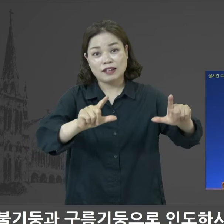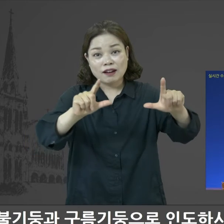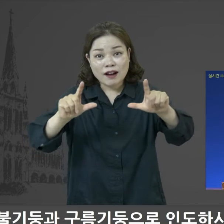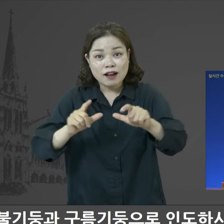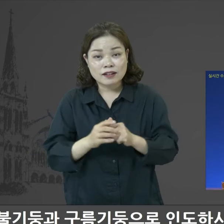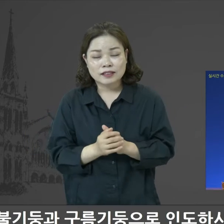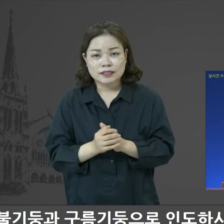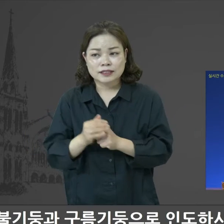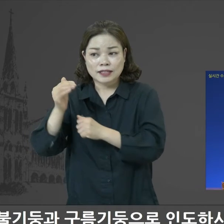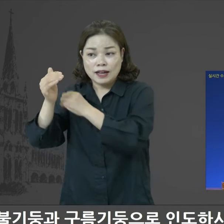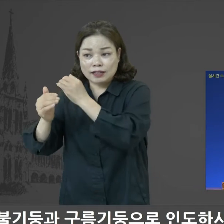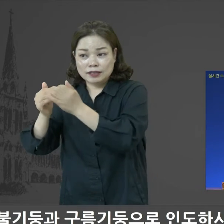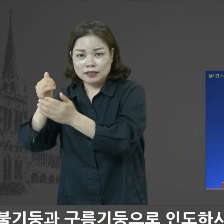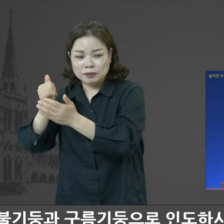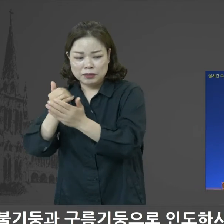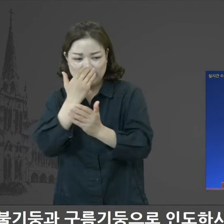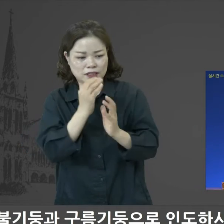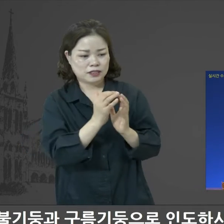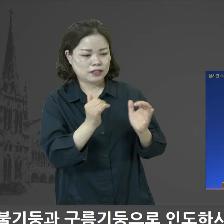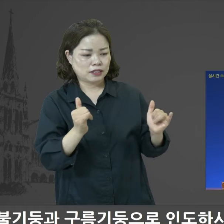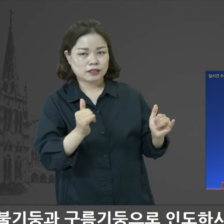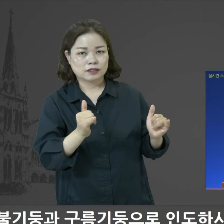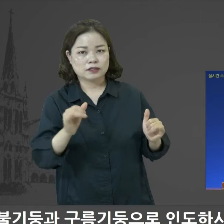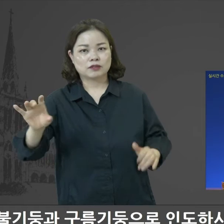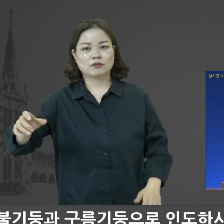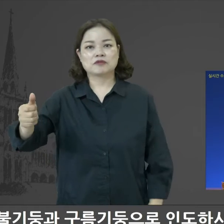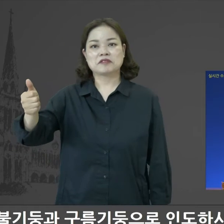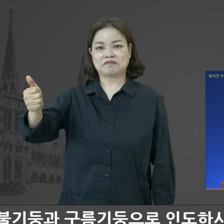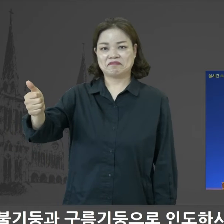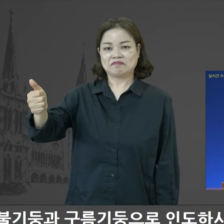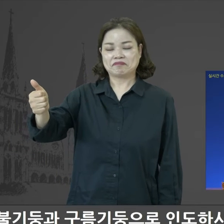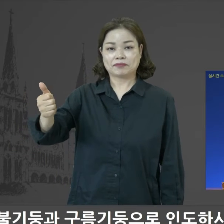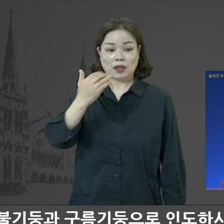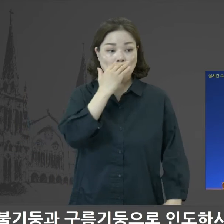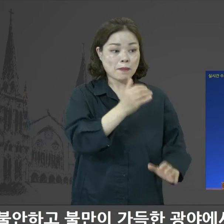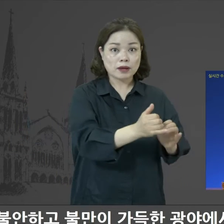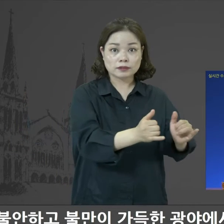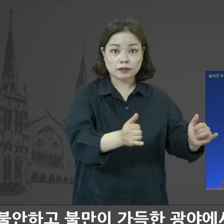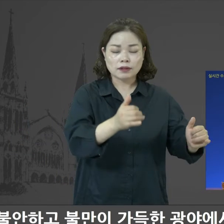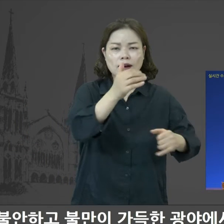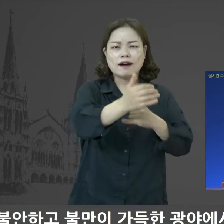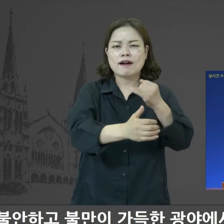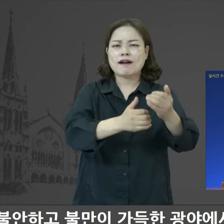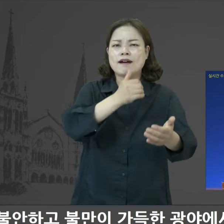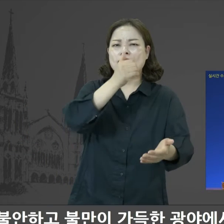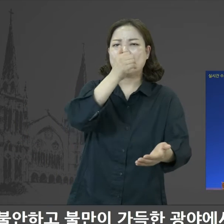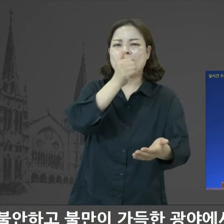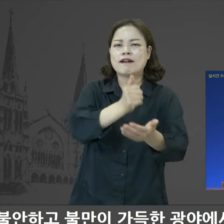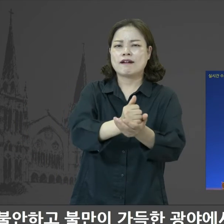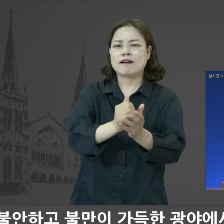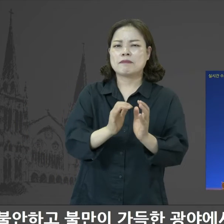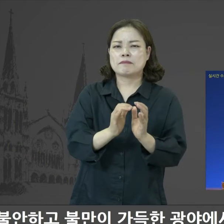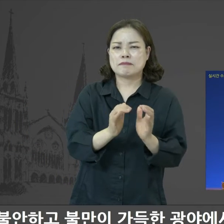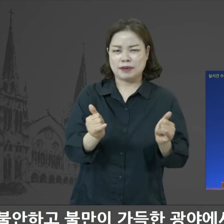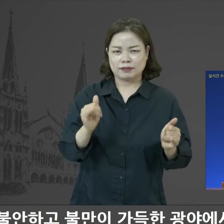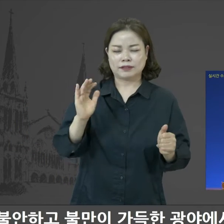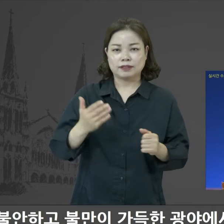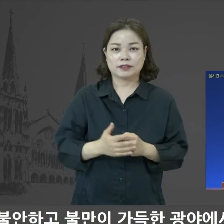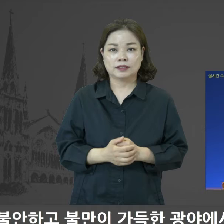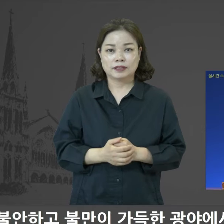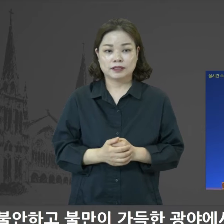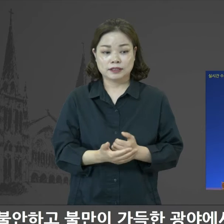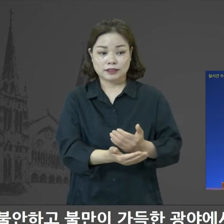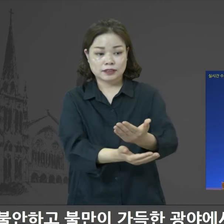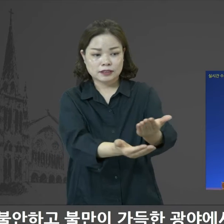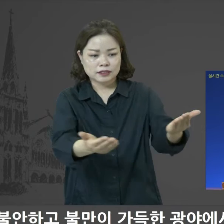광야에서 하나님은 이스라엘 백성들의 왕이 되셨고 백성들은 하나님의 백성이 되었습니다. 이제